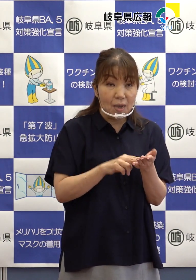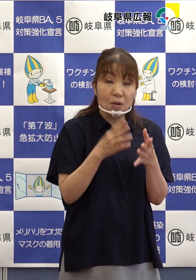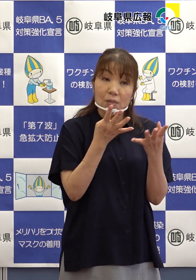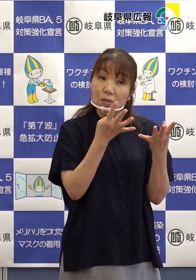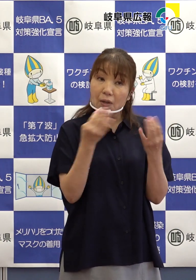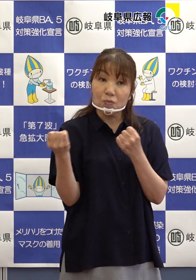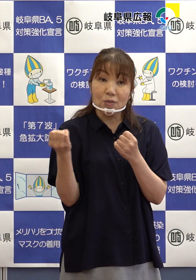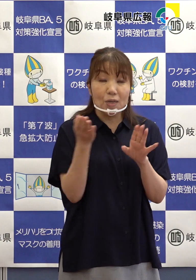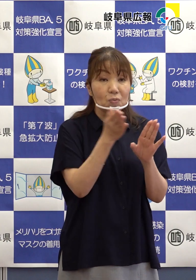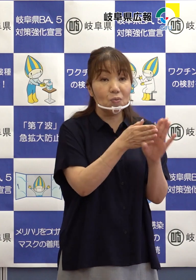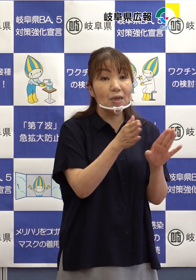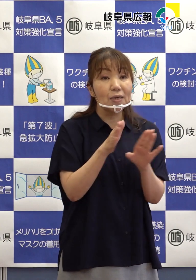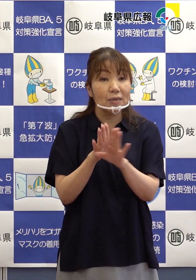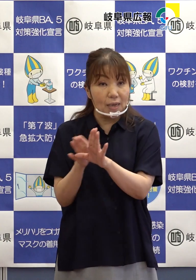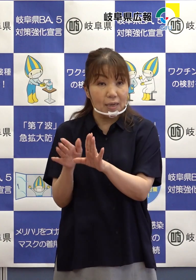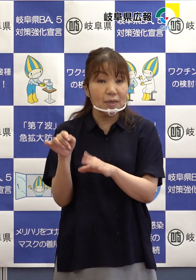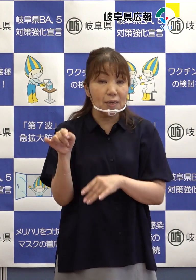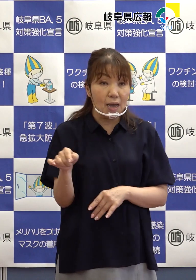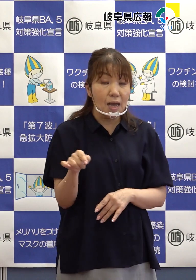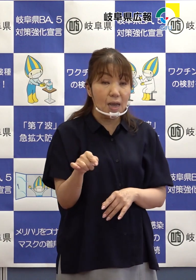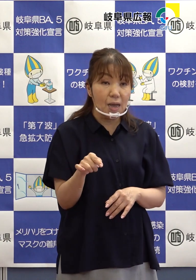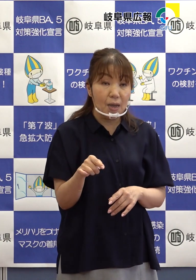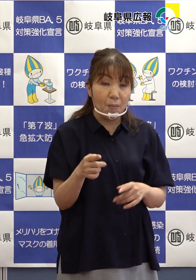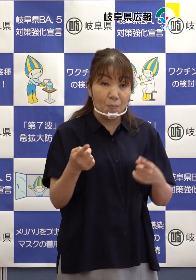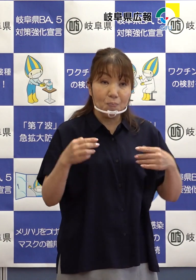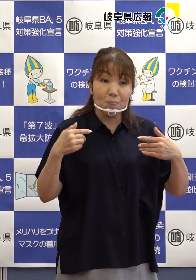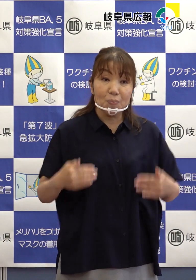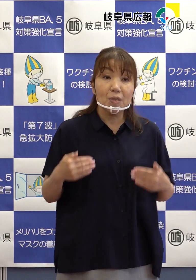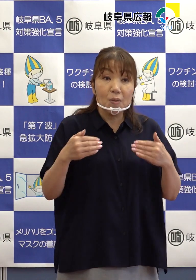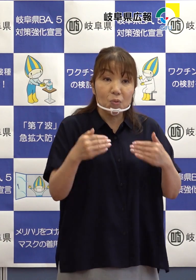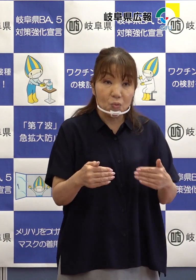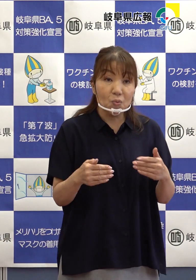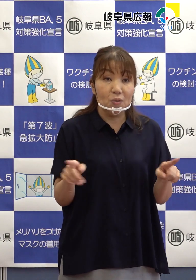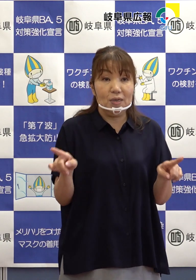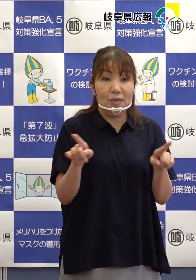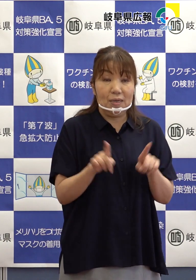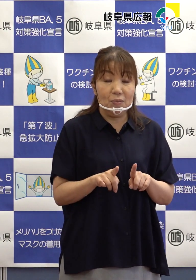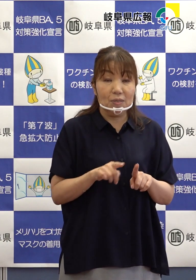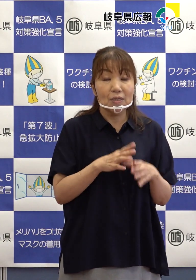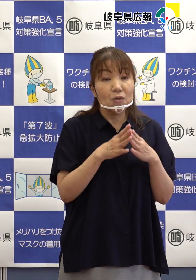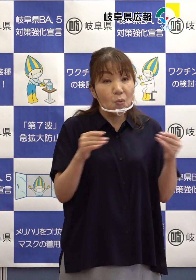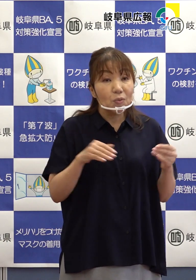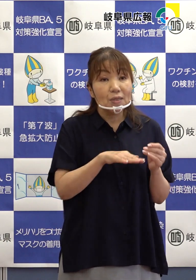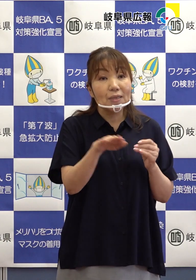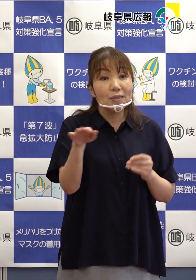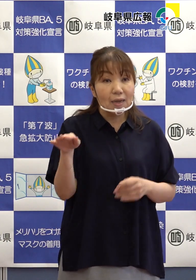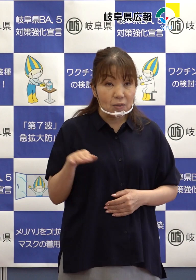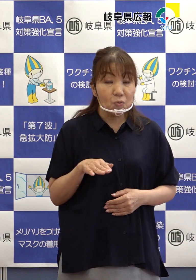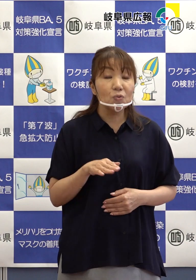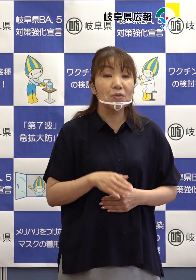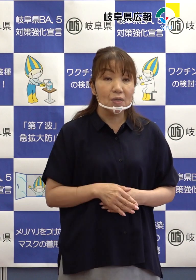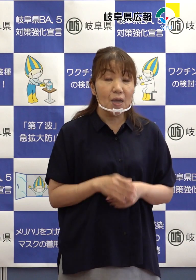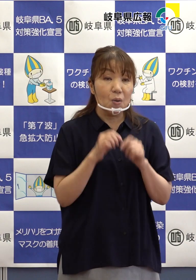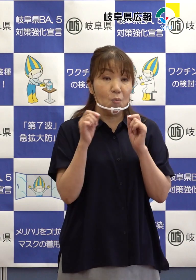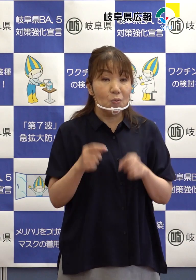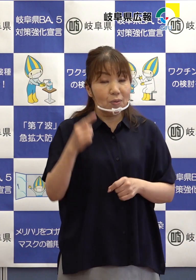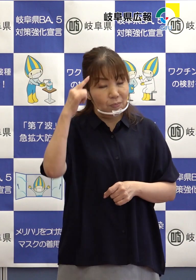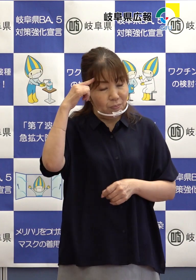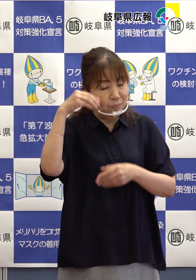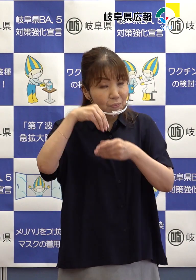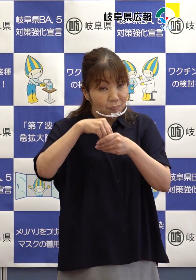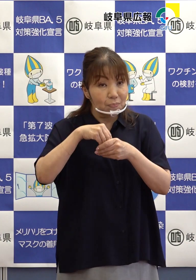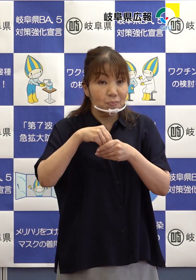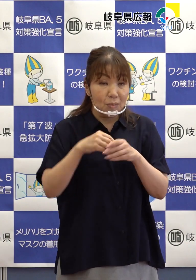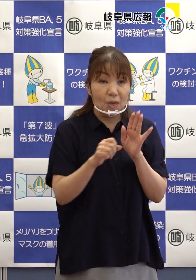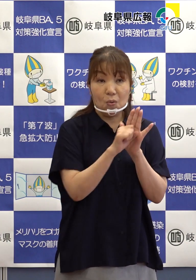ねそれと足並みをそろえてやっていくということでまぁ日本全体としてあの問題意識とそれから